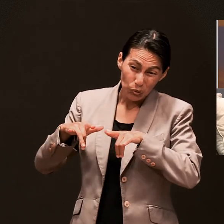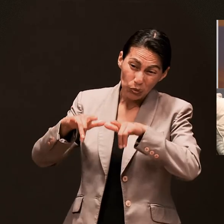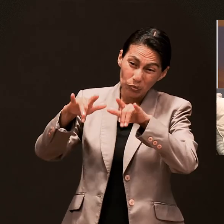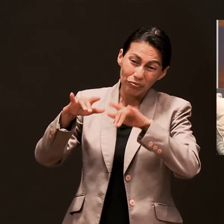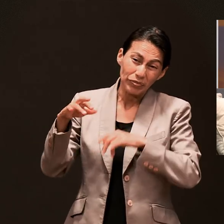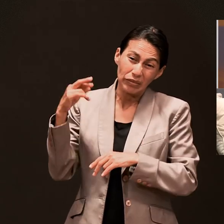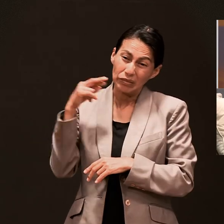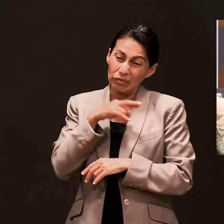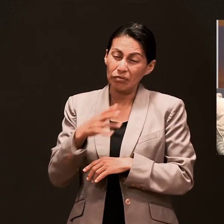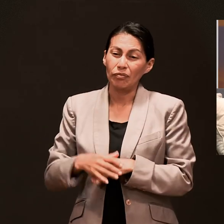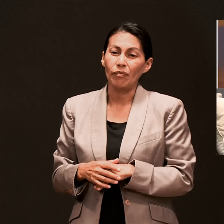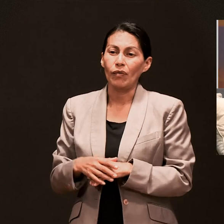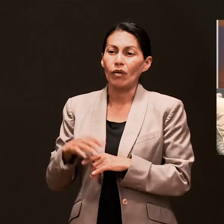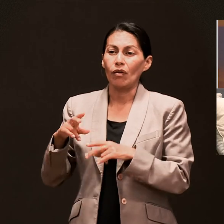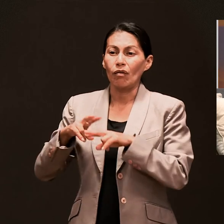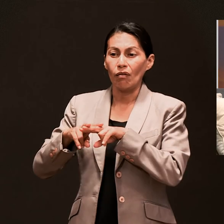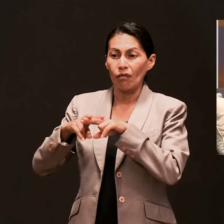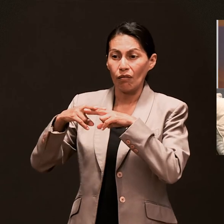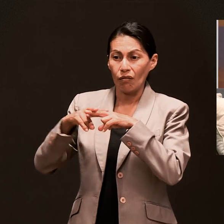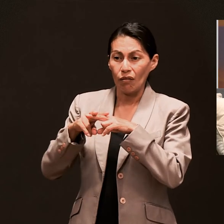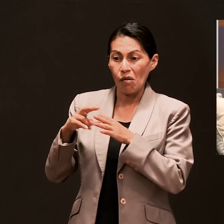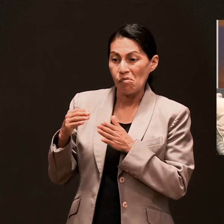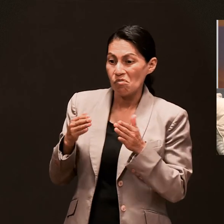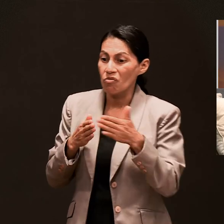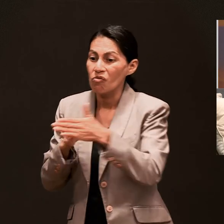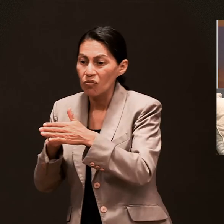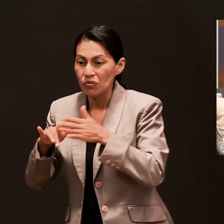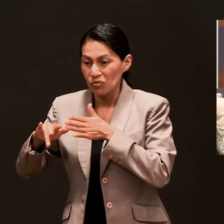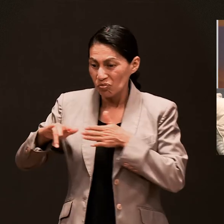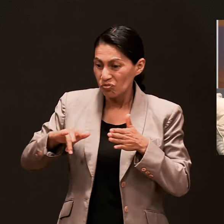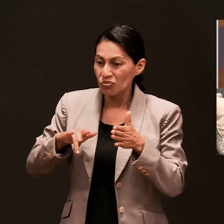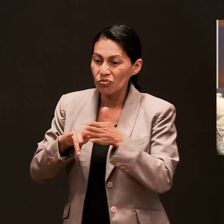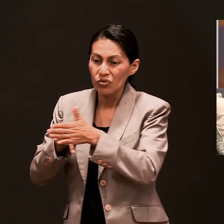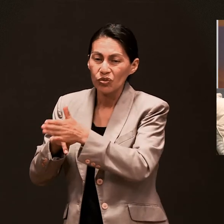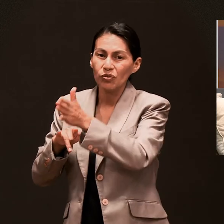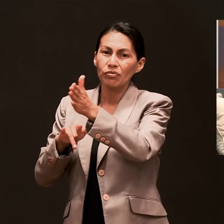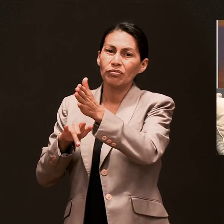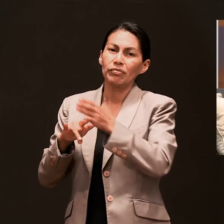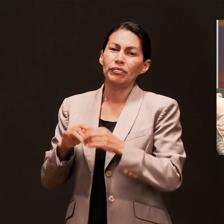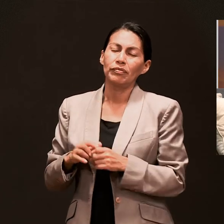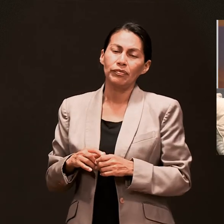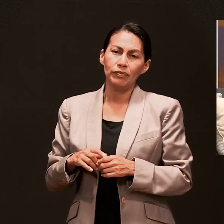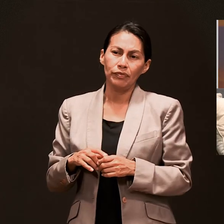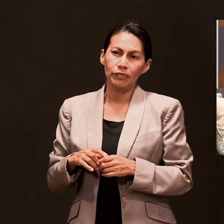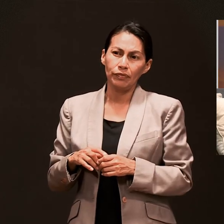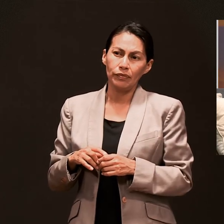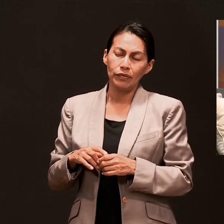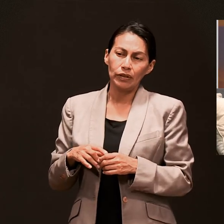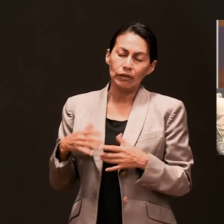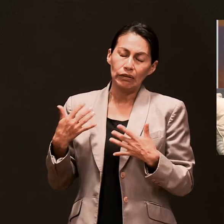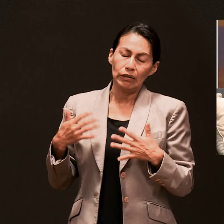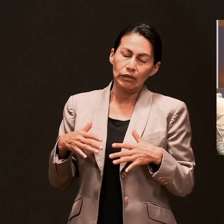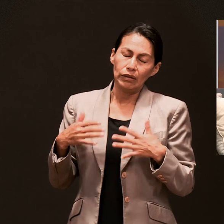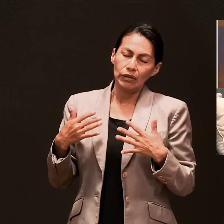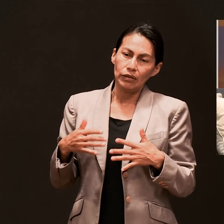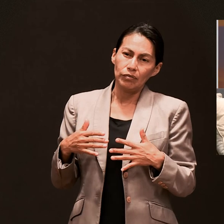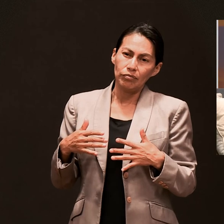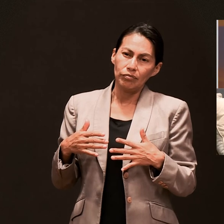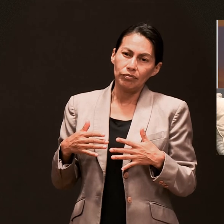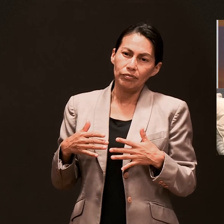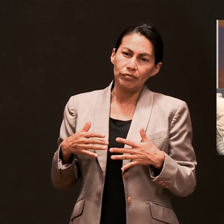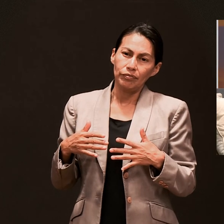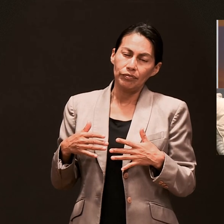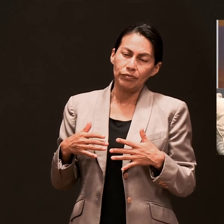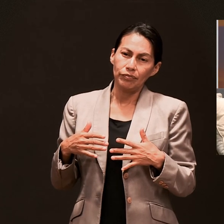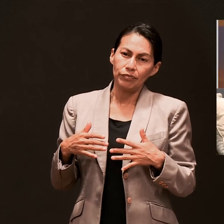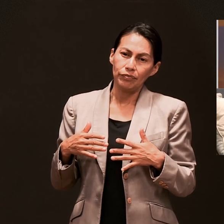Pues sí uno un tráiler imprudentemente se le metió a mi hijo este en en la carretera